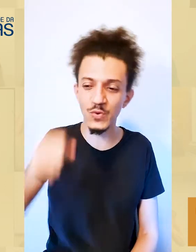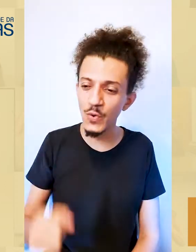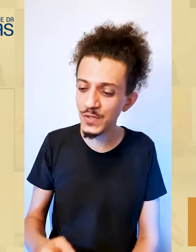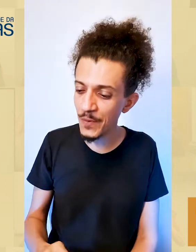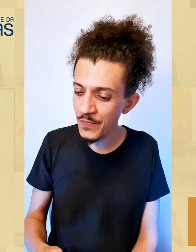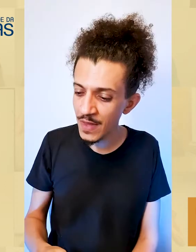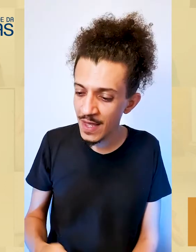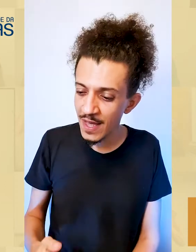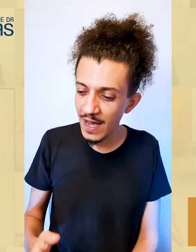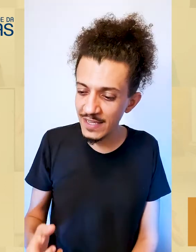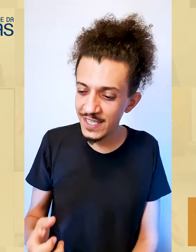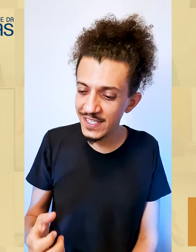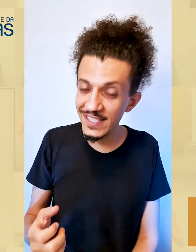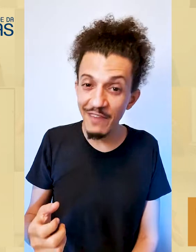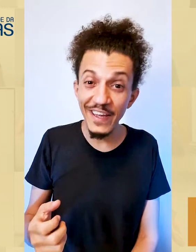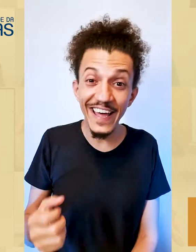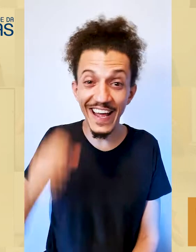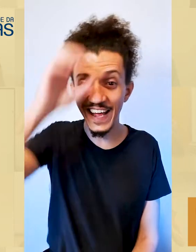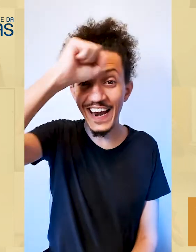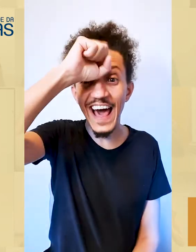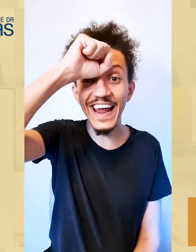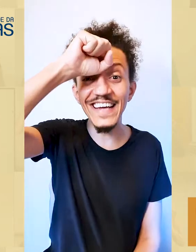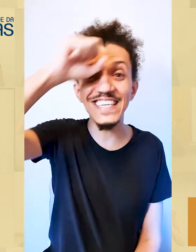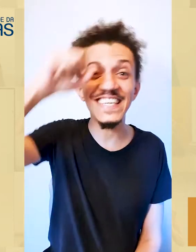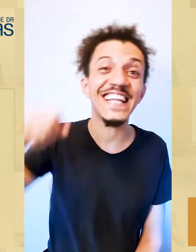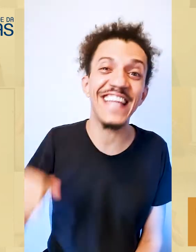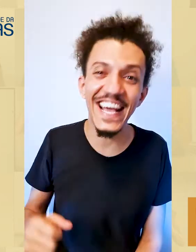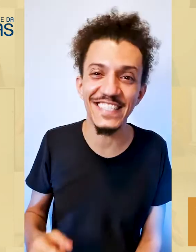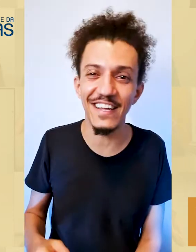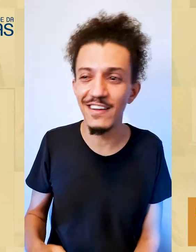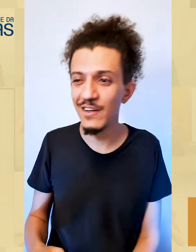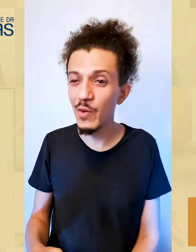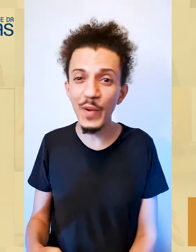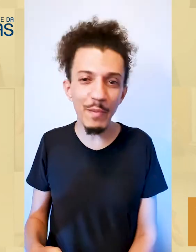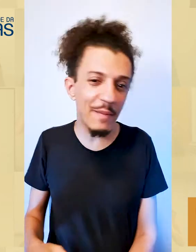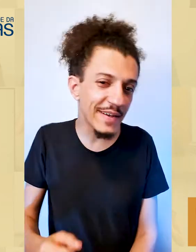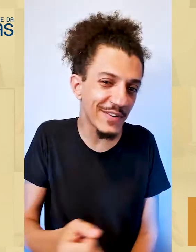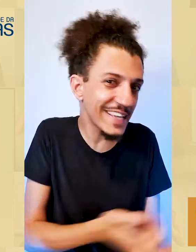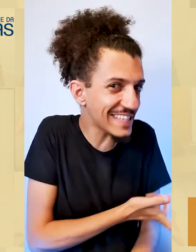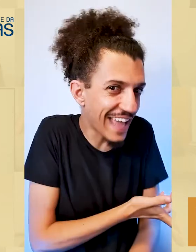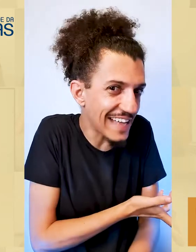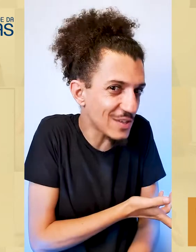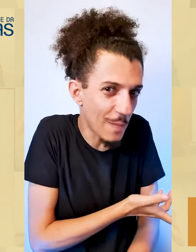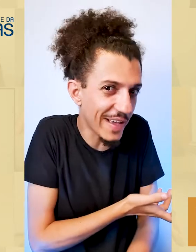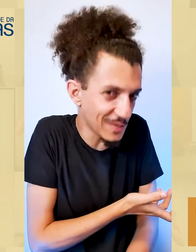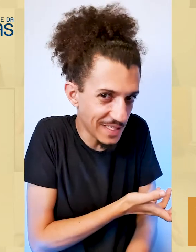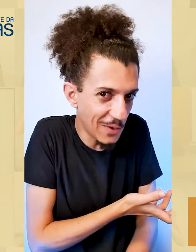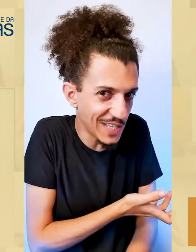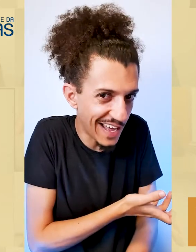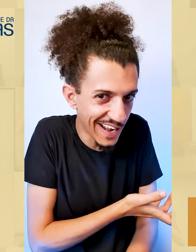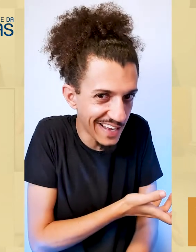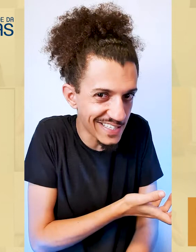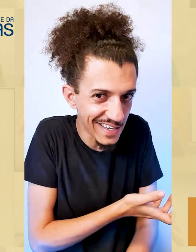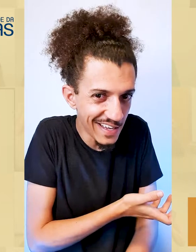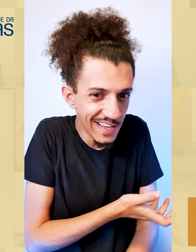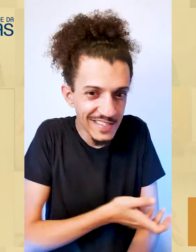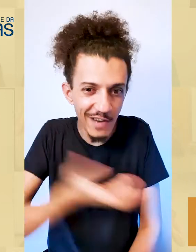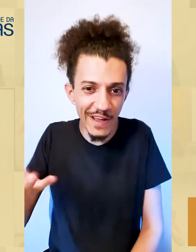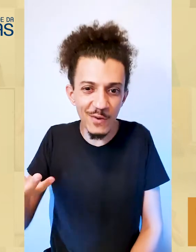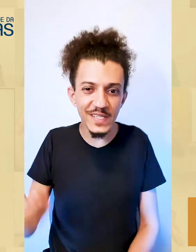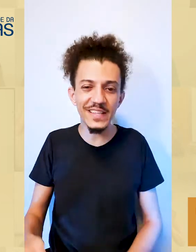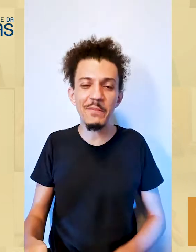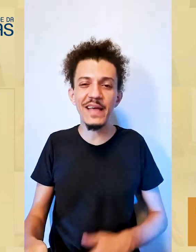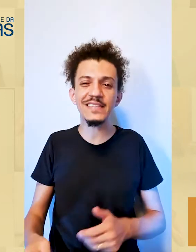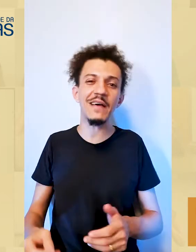colegas do curso, a gente escrevia que era laranja na testa. O problema é que se você esquece como é que é o sinal de laranja, você